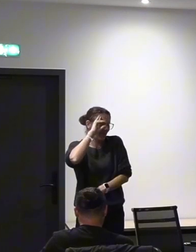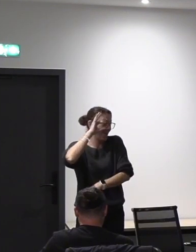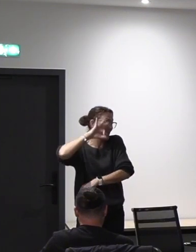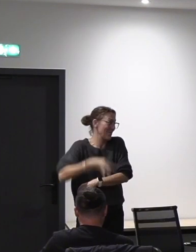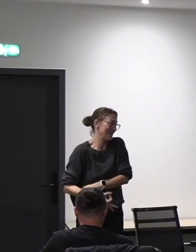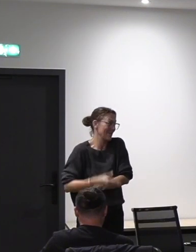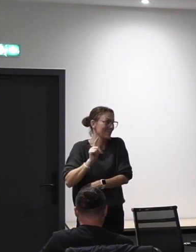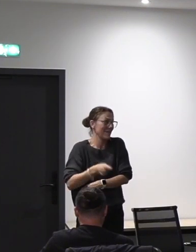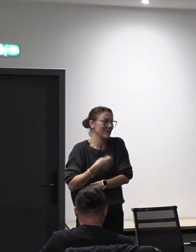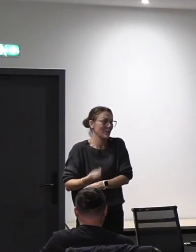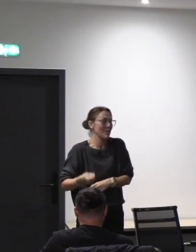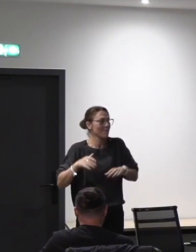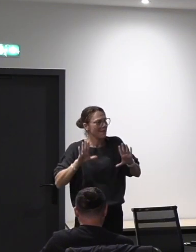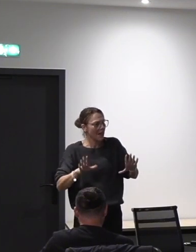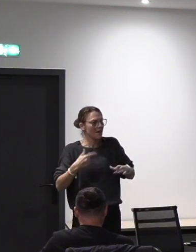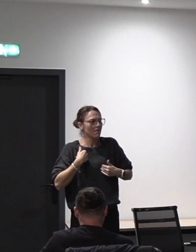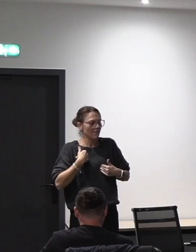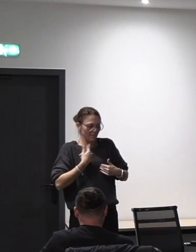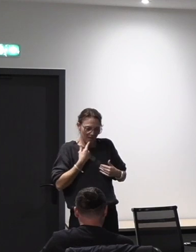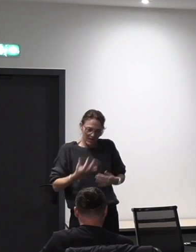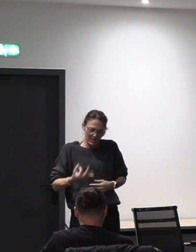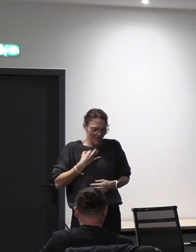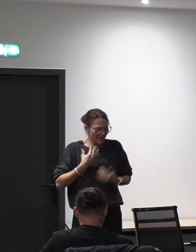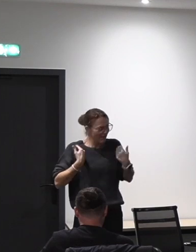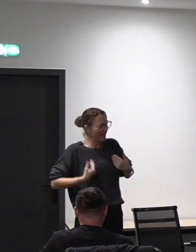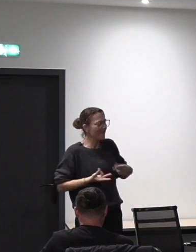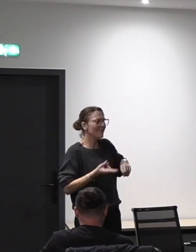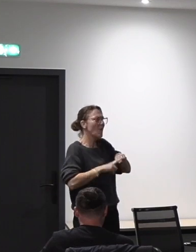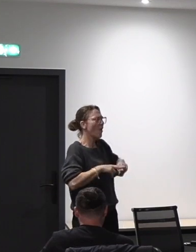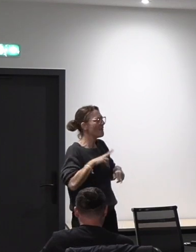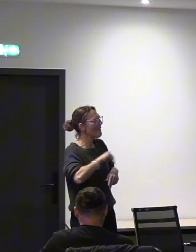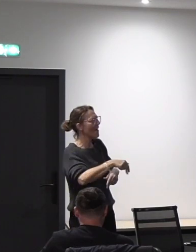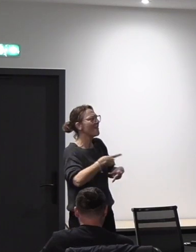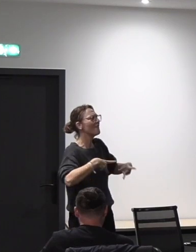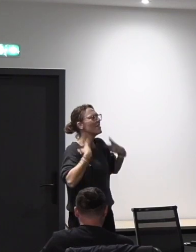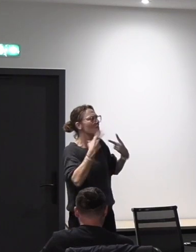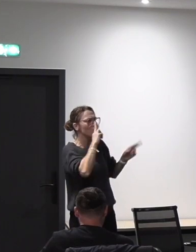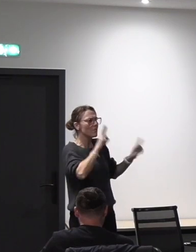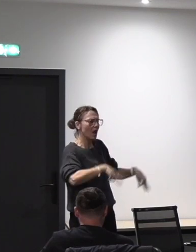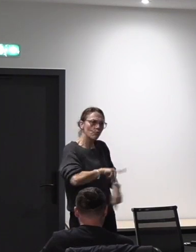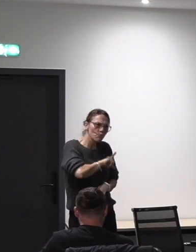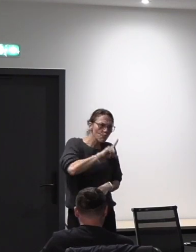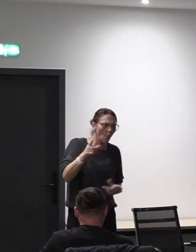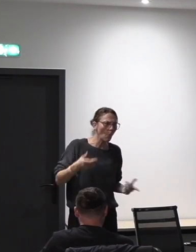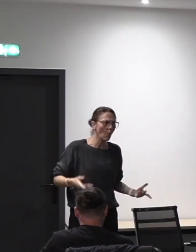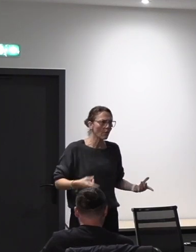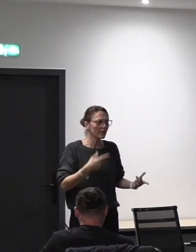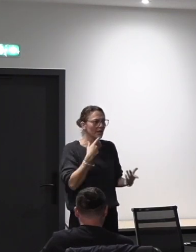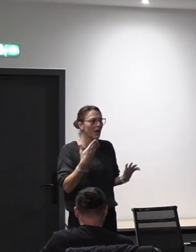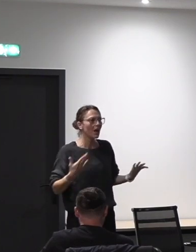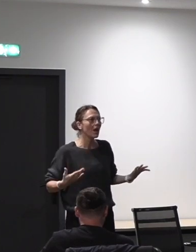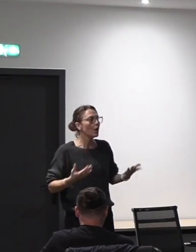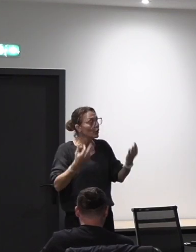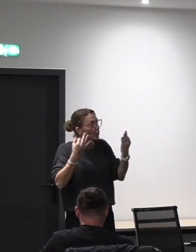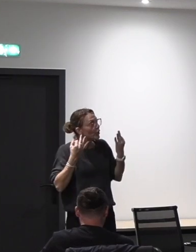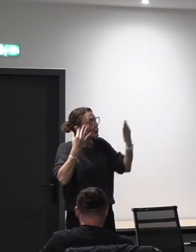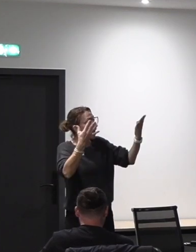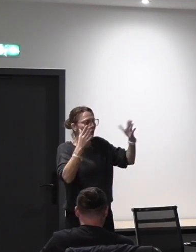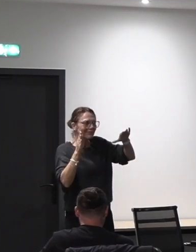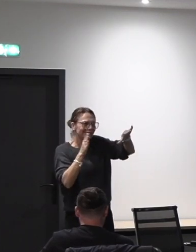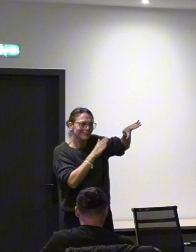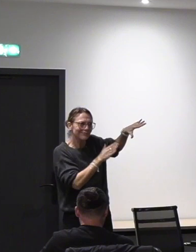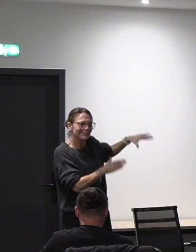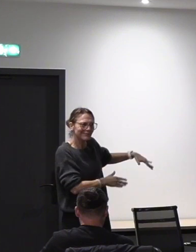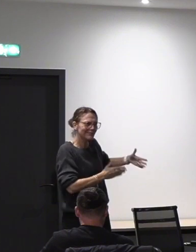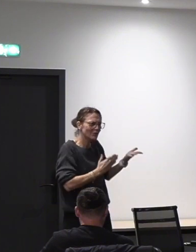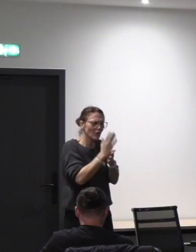D'ailleurs, est-ce que pour autant, je me dis, ma vie est fichue? Pas du tout. Donc ça n'a aucun sens d'appliquer une temporalité sur notre vie, ça n'a